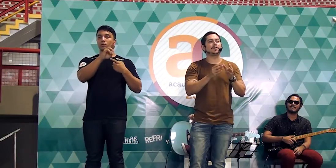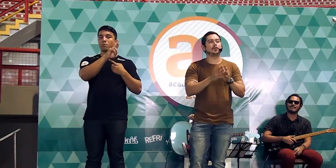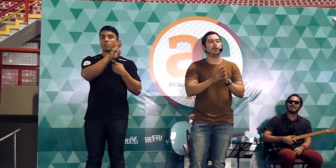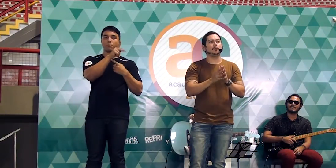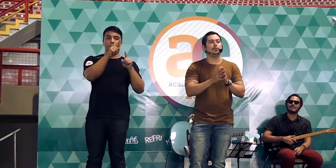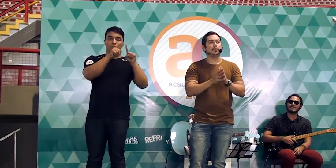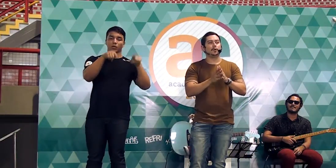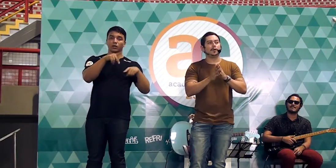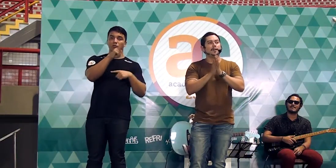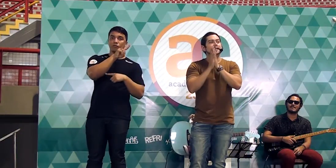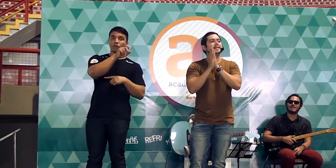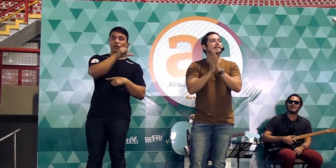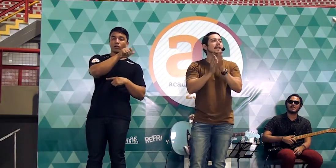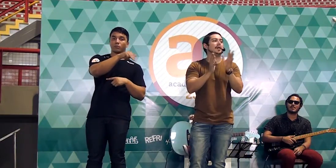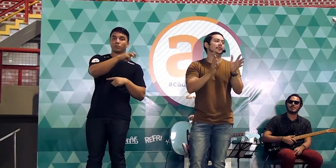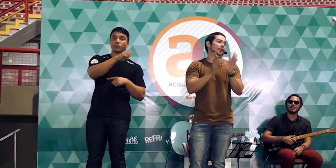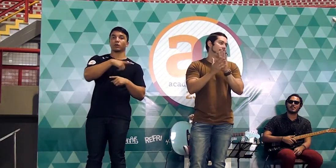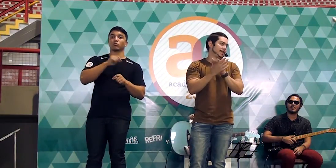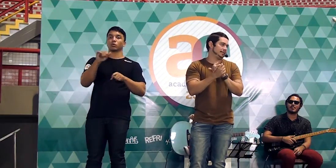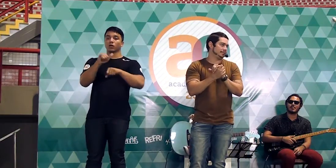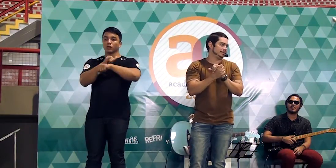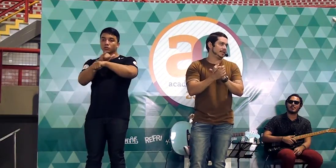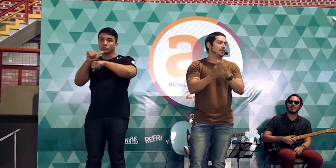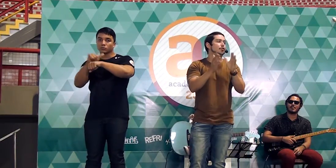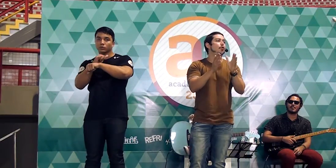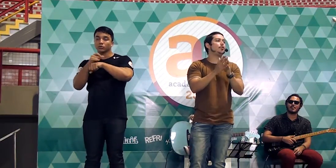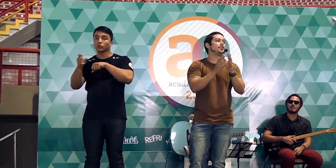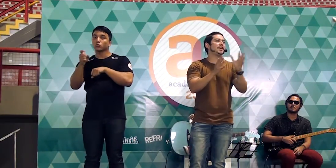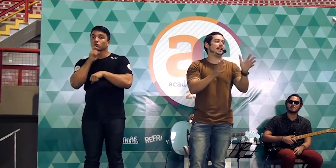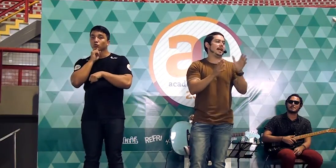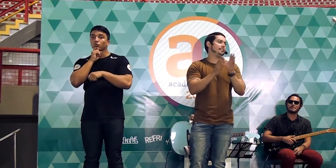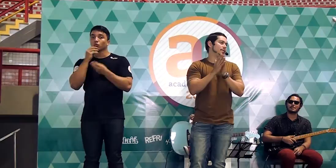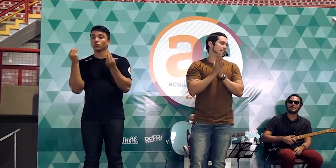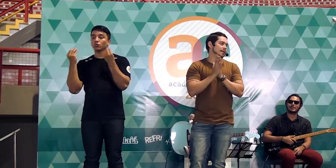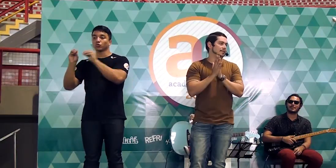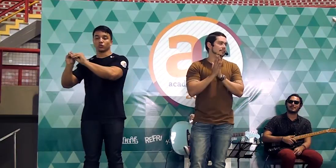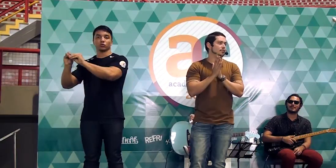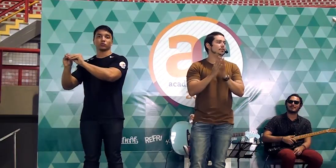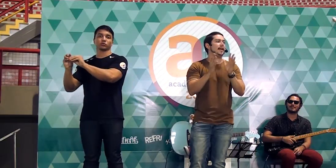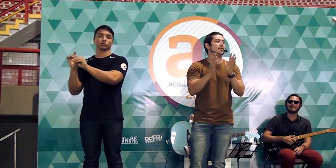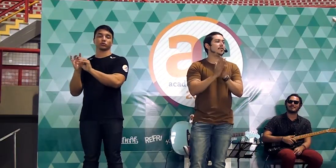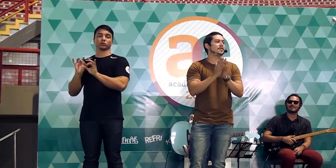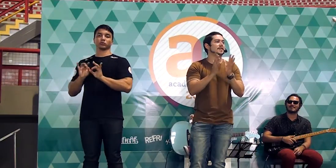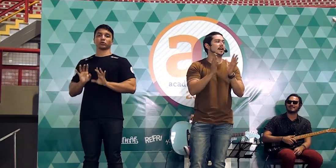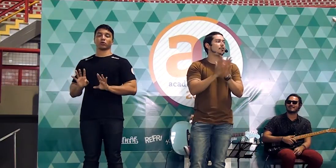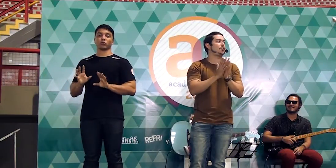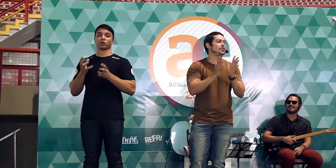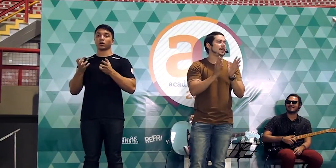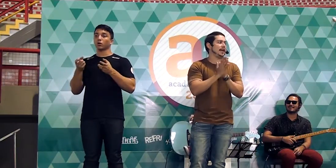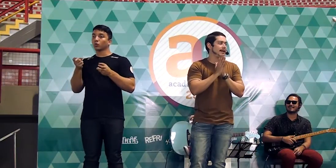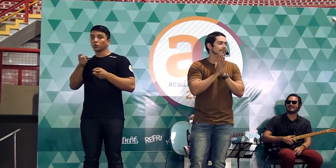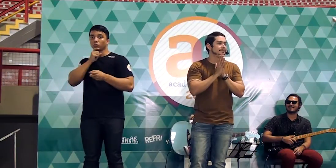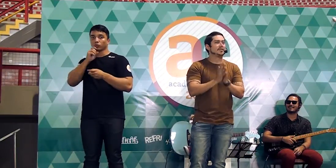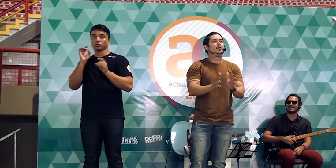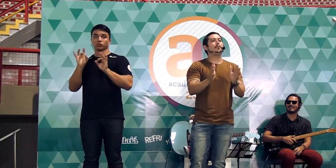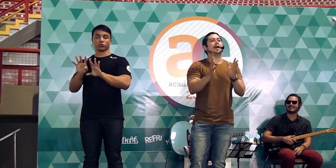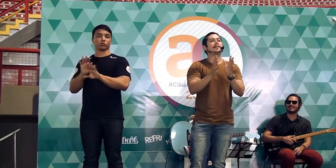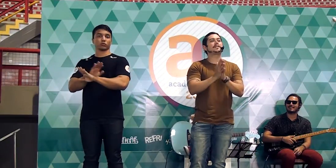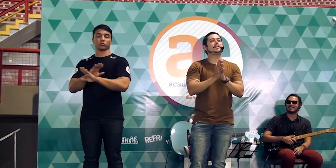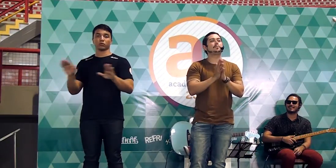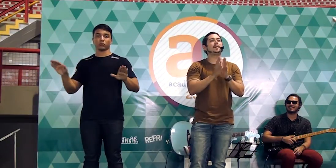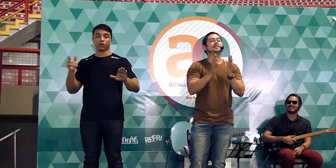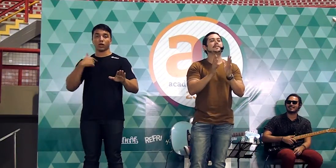tinham uma coisa em comum. Esquema Frozen. Congelar, meu amigo. O negócio era congelar.